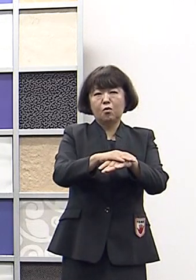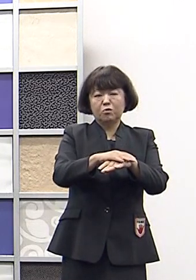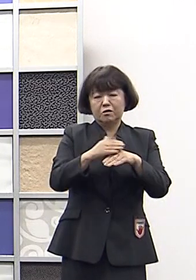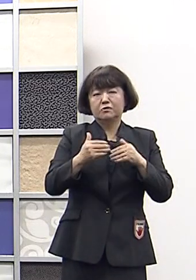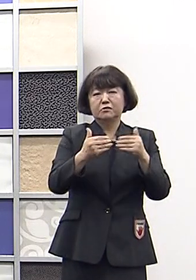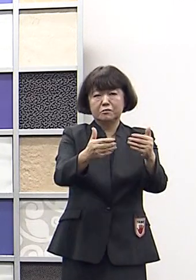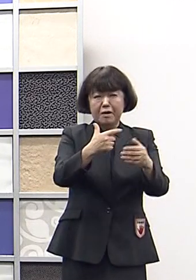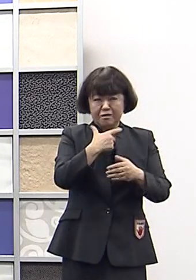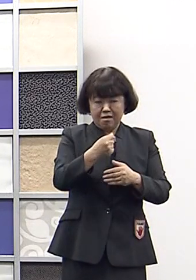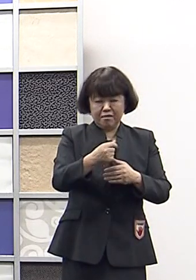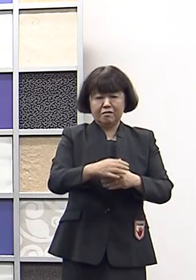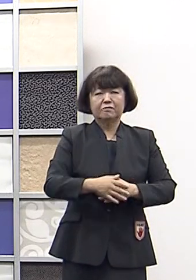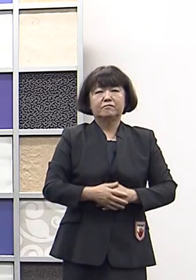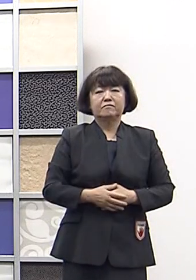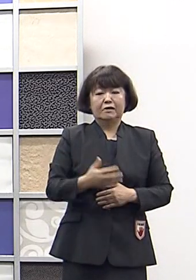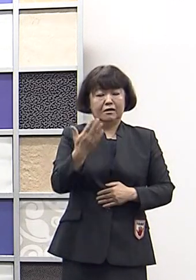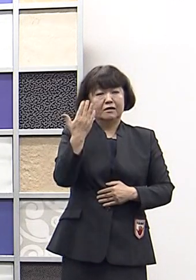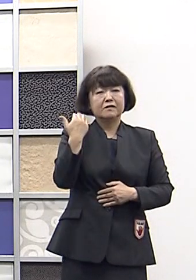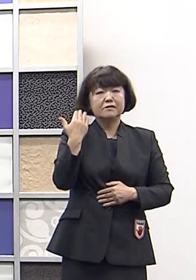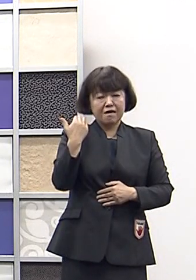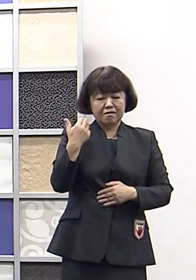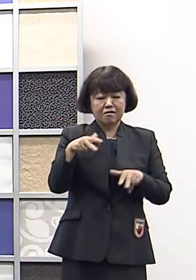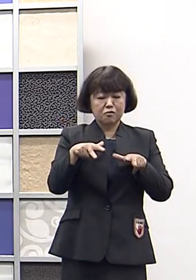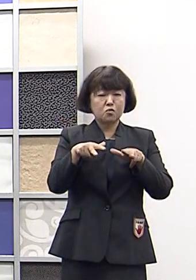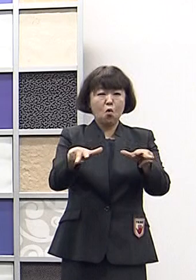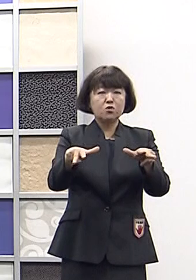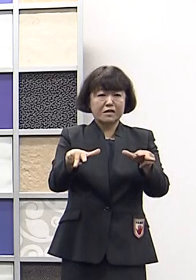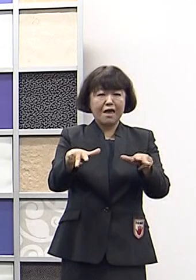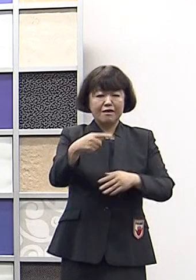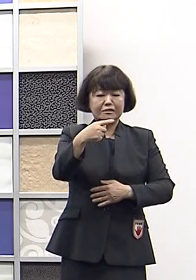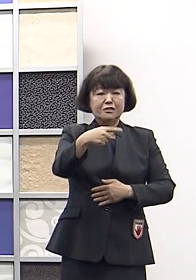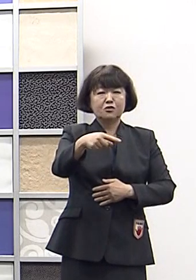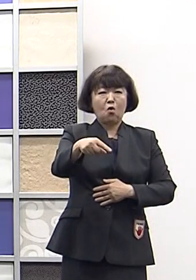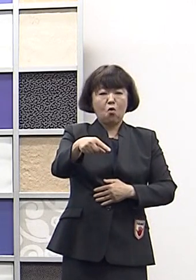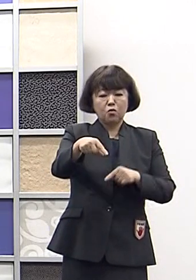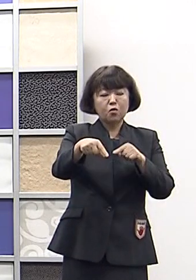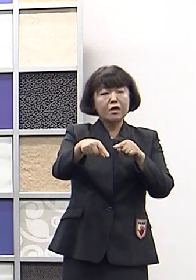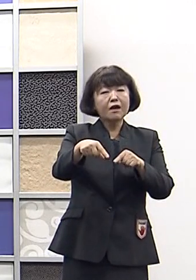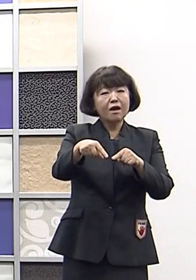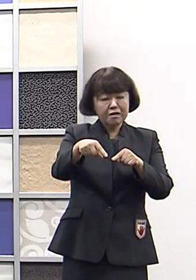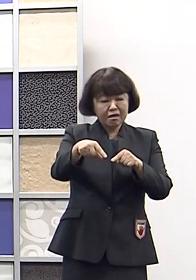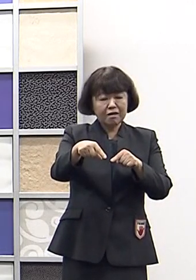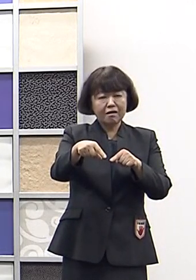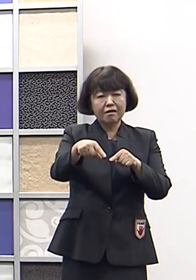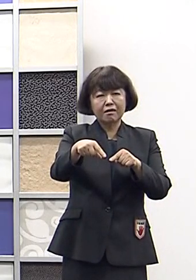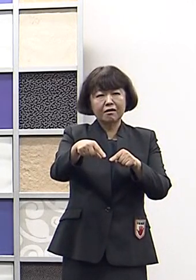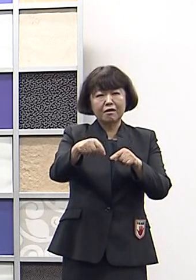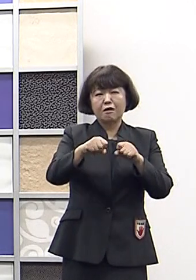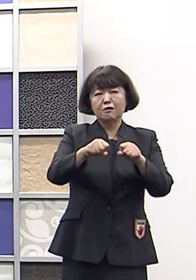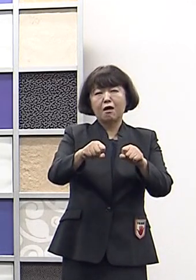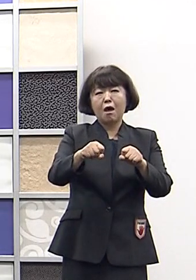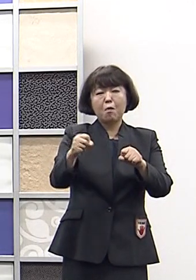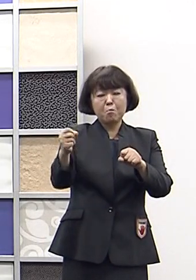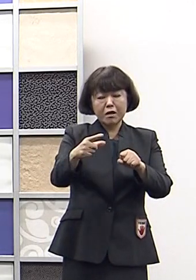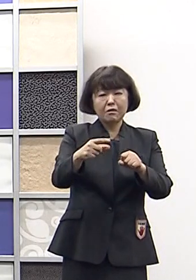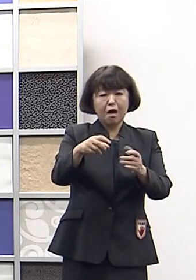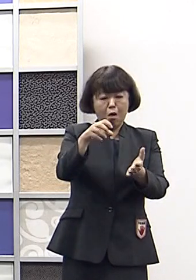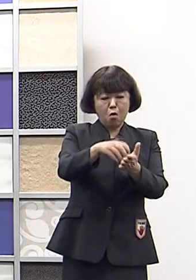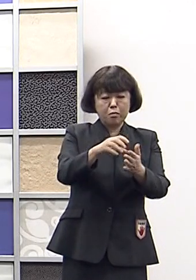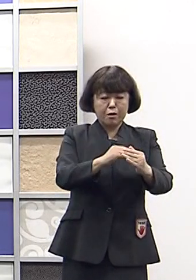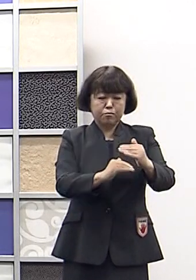めていきたいと思います。以前行政指導の中でですね、行ったにもかかわらず、その後また増えてしまったような